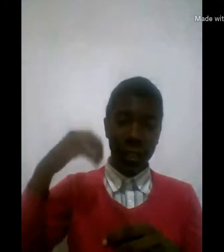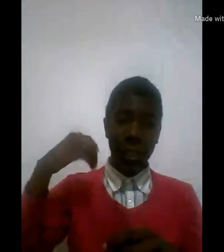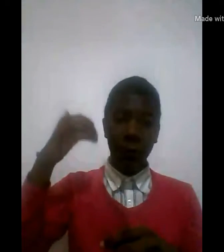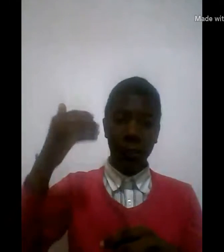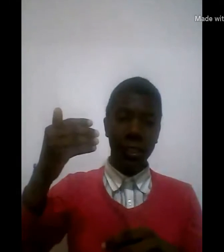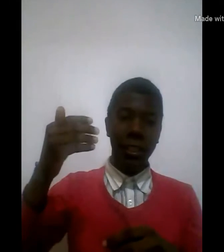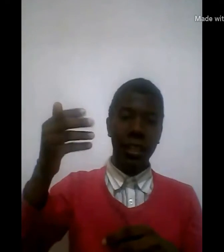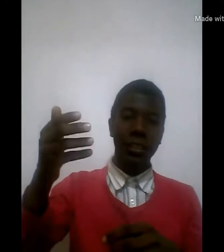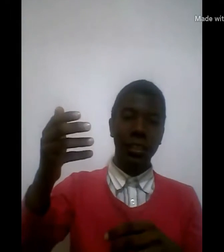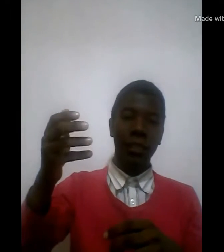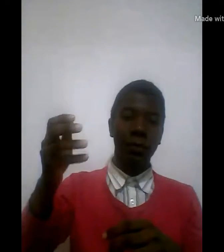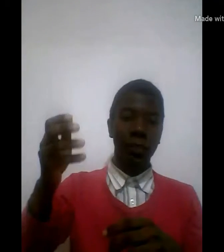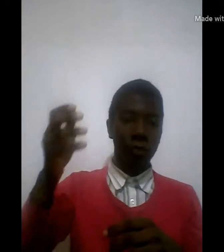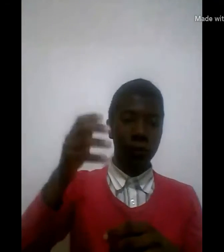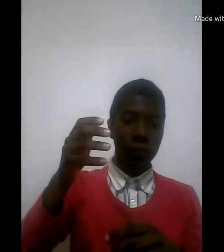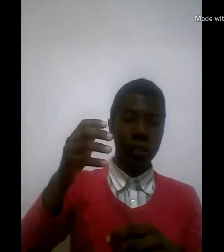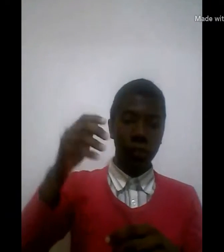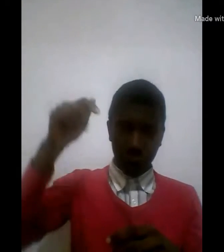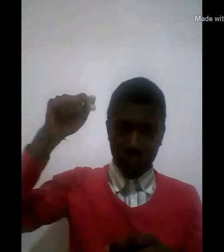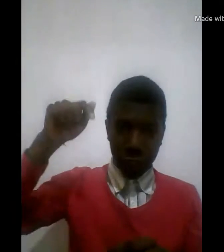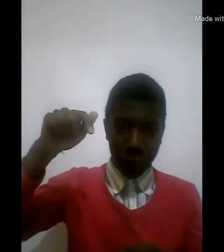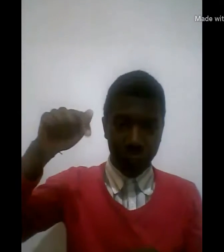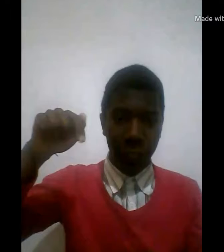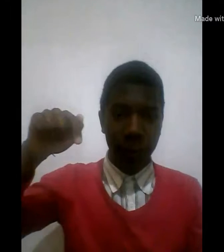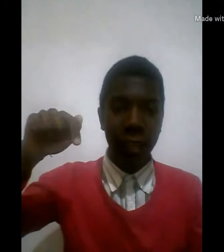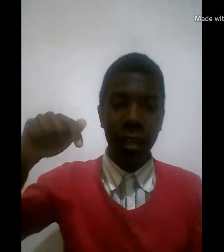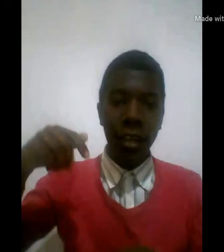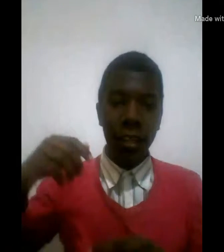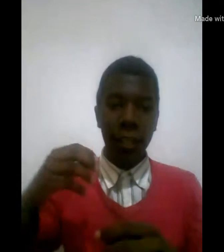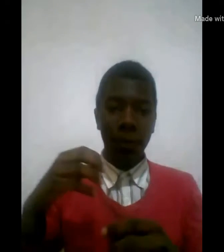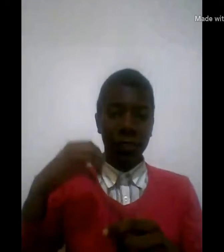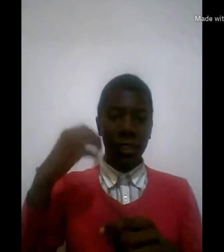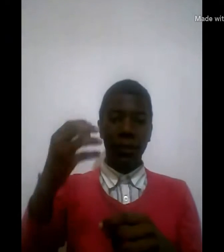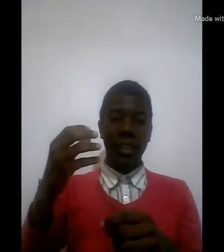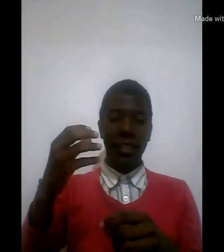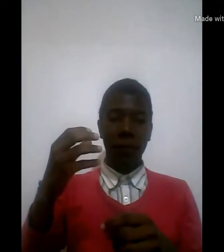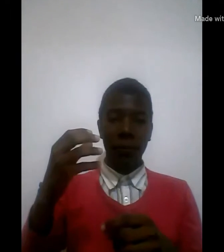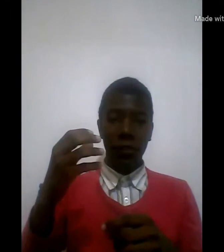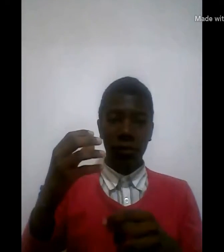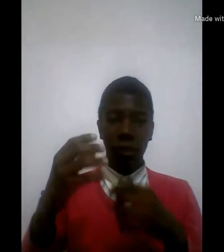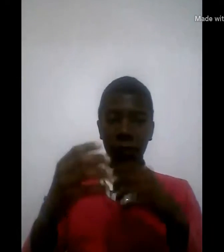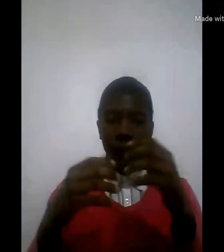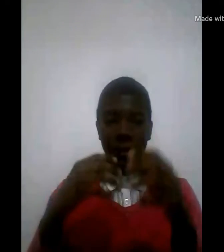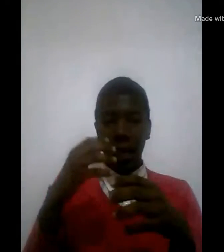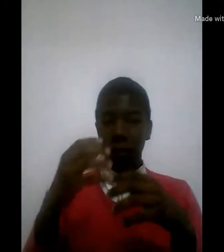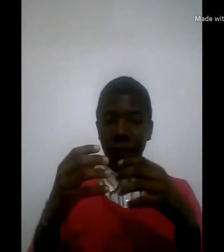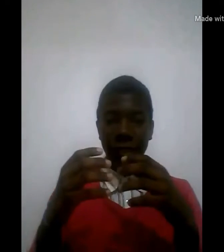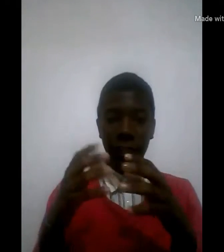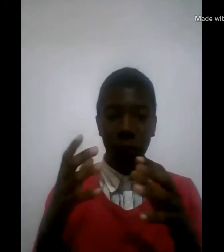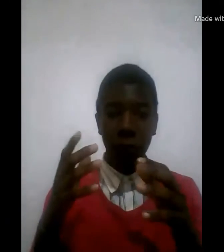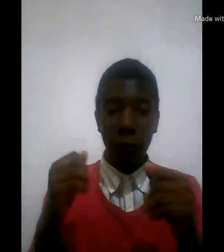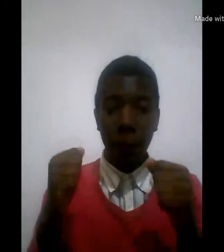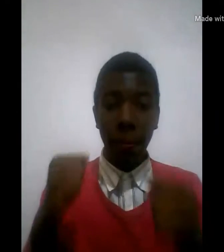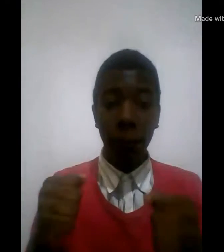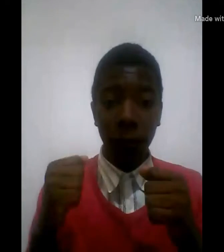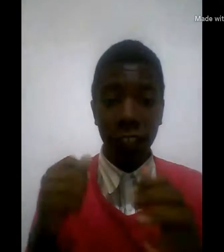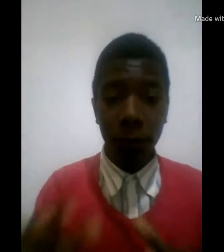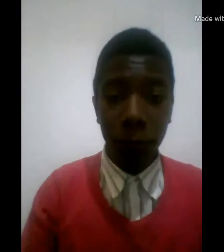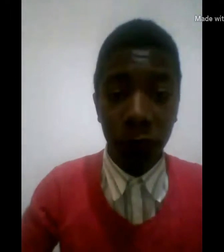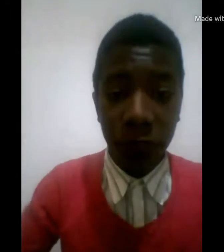e você que é inscrito e não ativou o sininho, então ative aqui também, e para você poder receber vídeos novos e estar atualizado por tudo. Bom, mas vamos para o